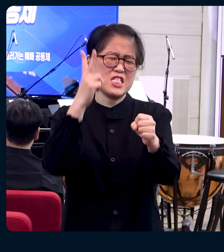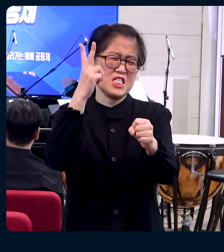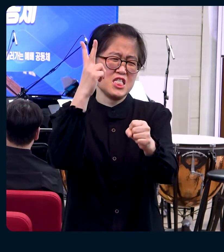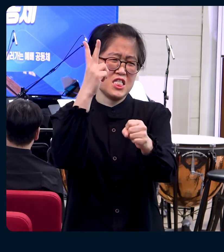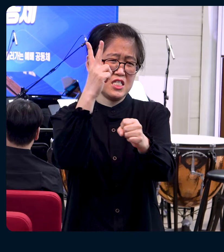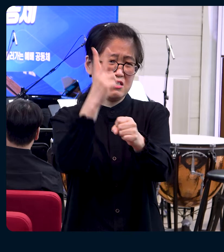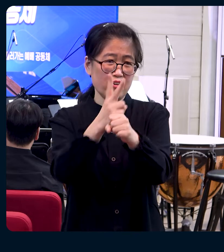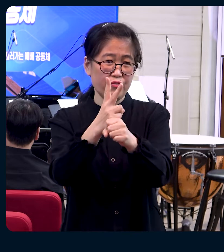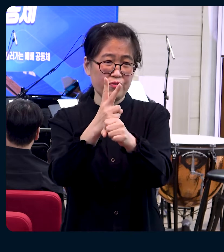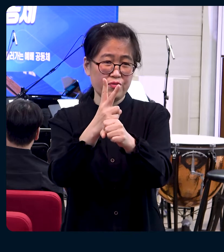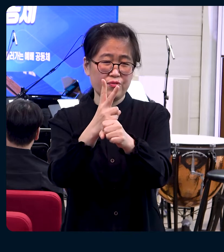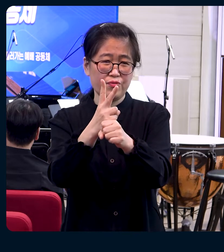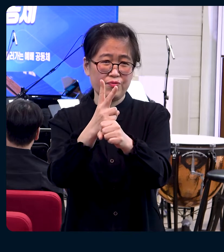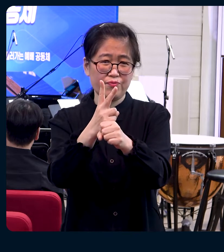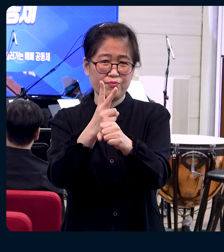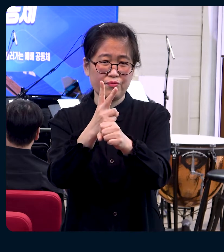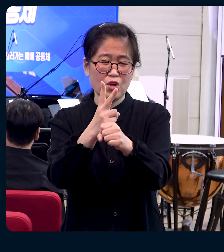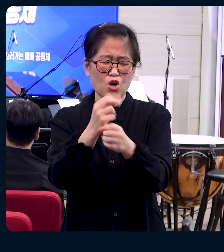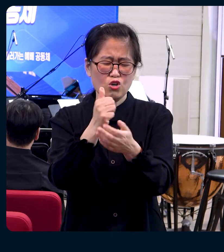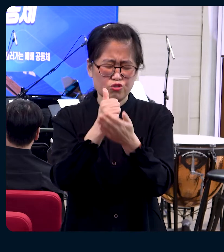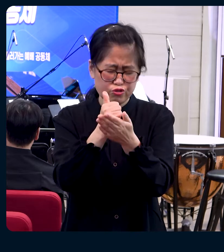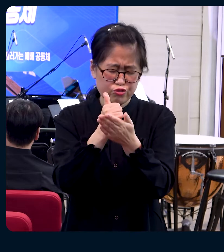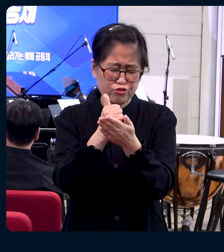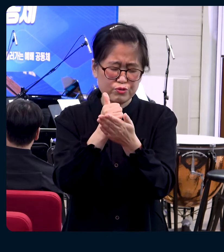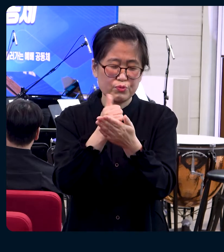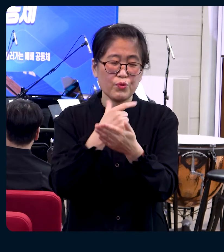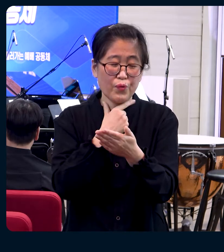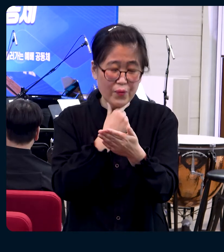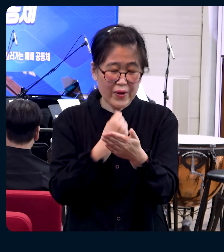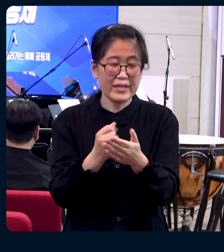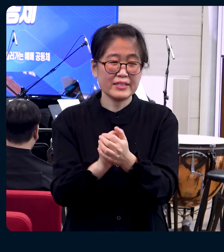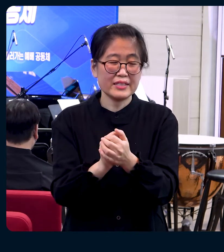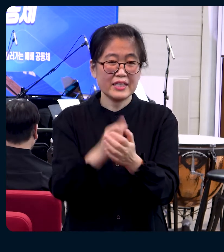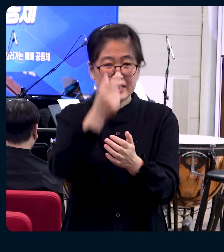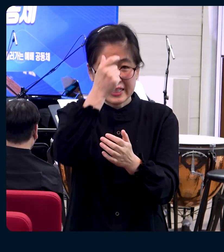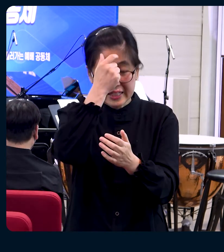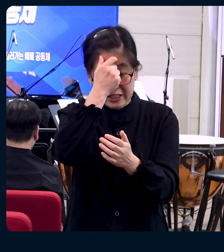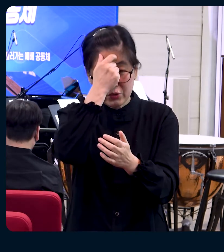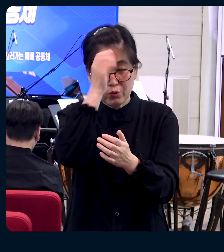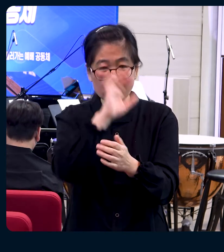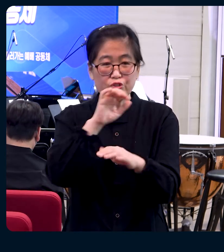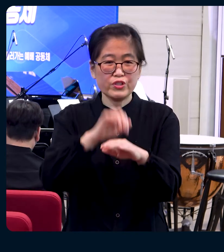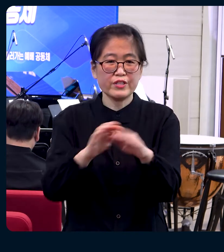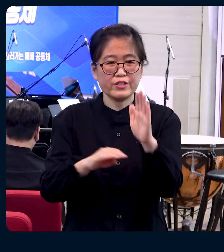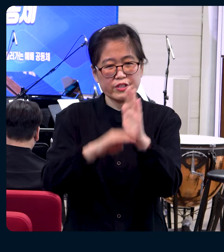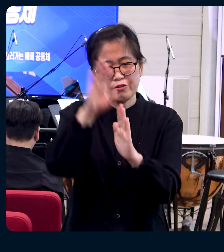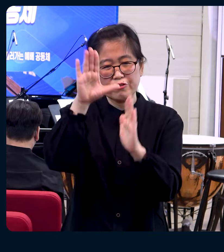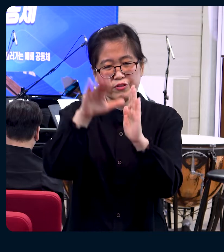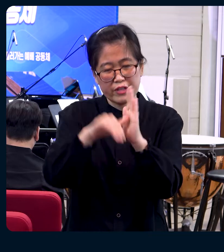2년이란 말은 주님이 원하시는 기도의 분량을 채울 때까지 하나님이